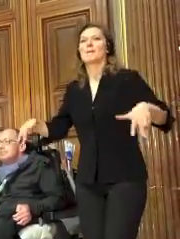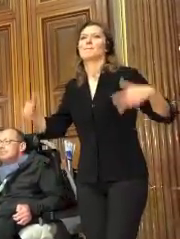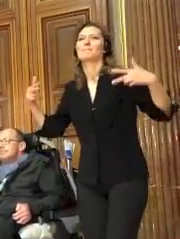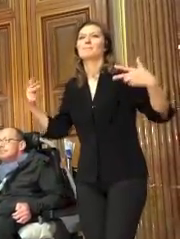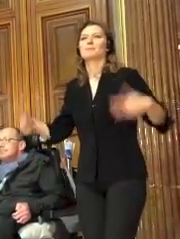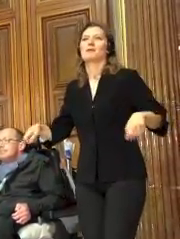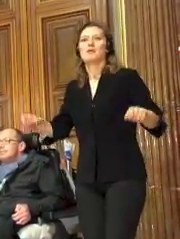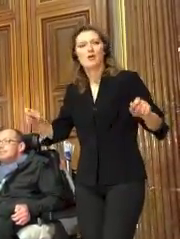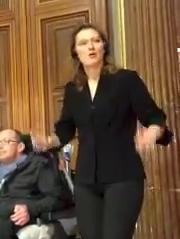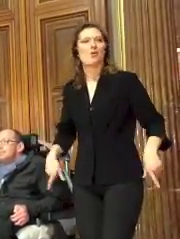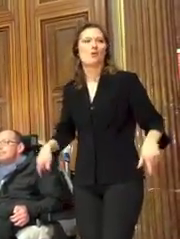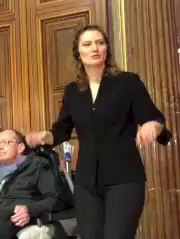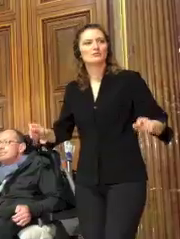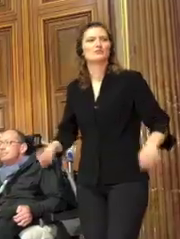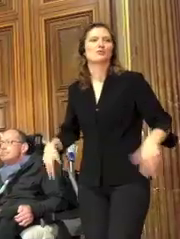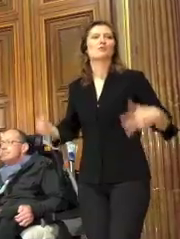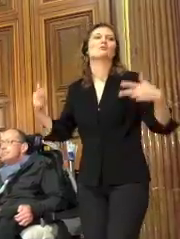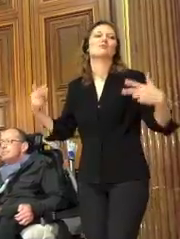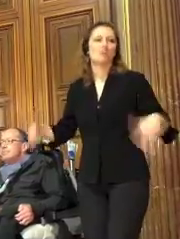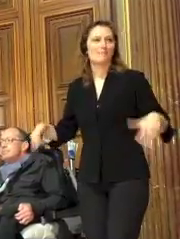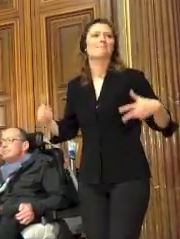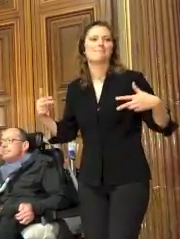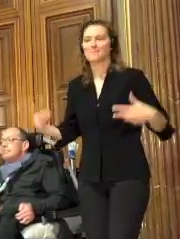roll, roll, Rollstuhl-Wack.